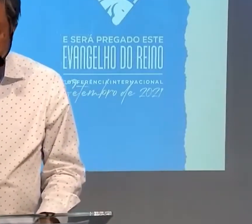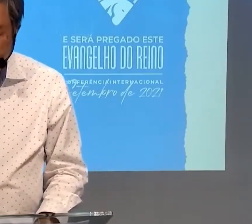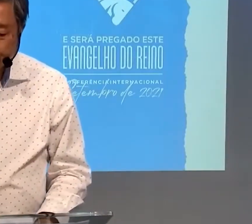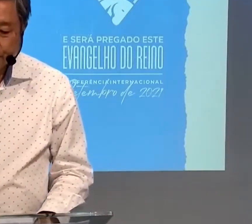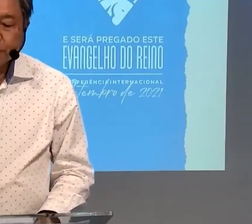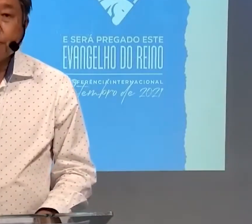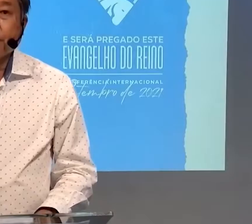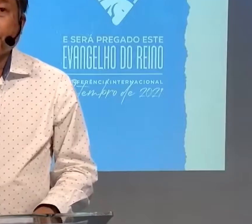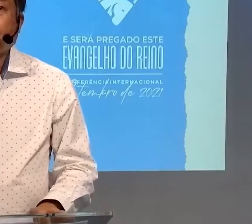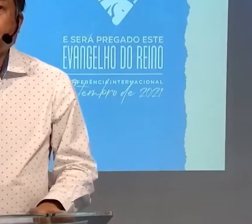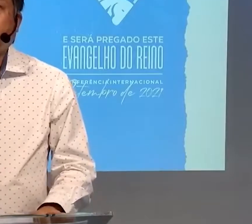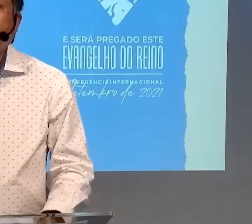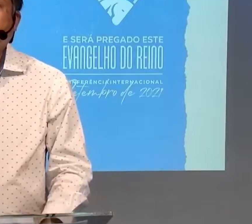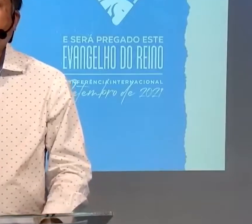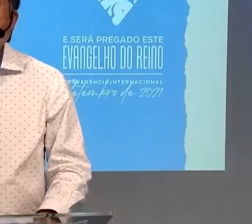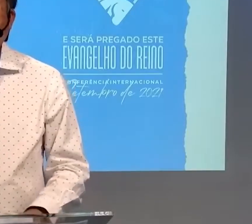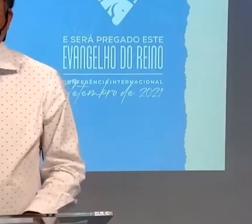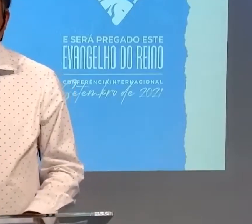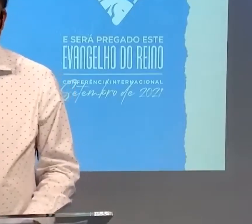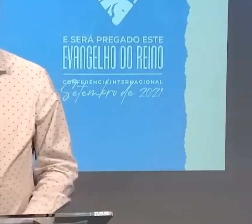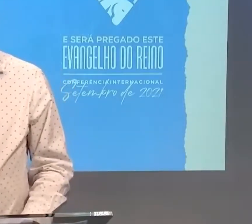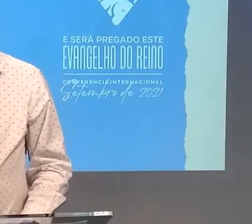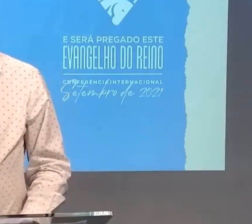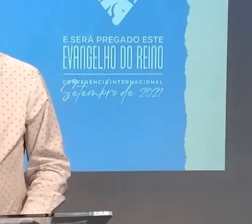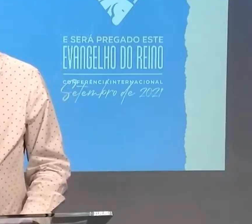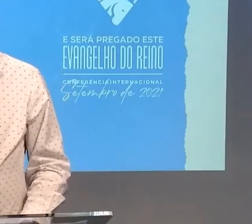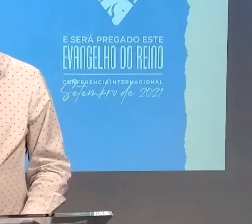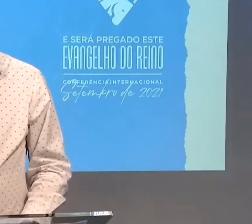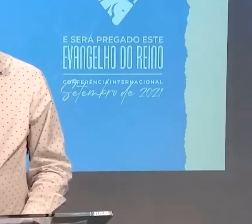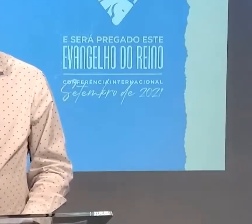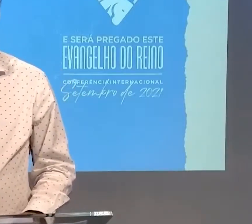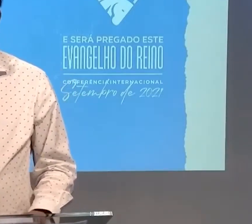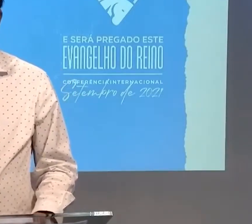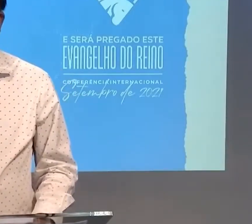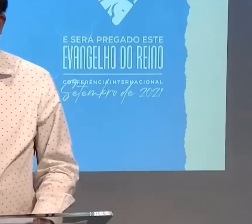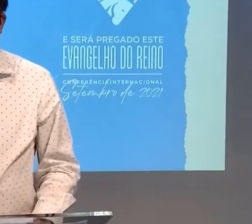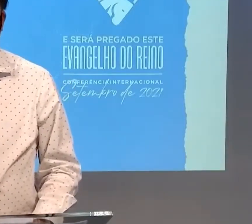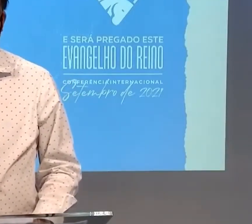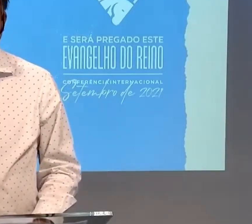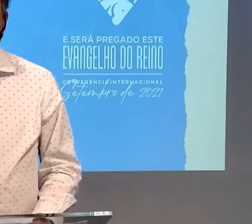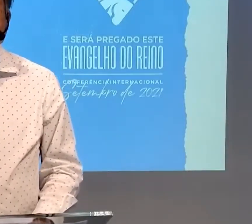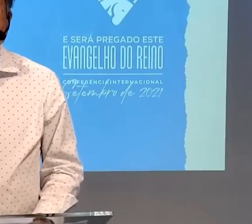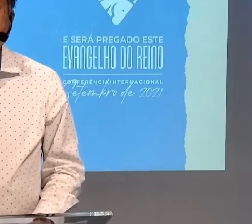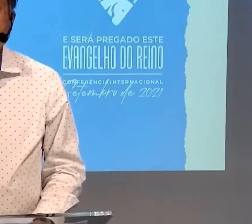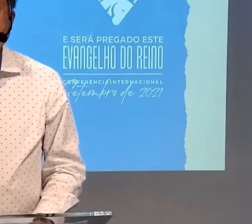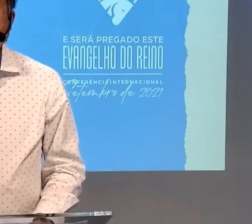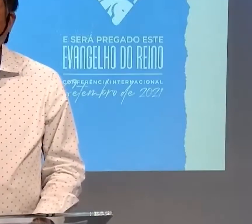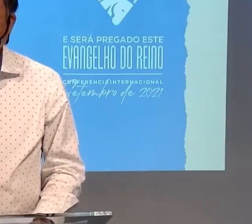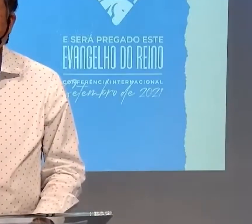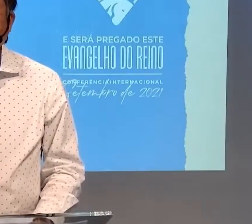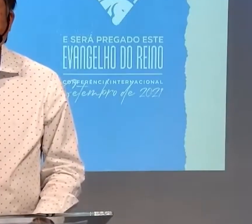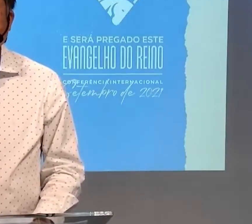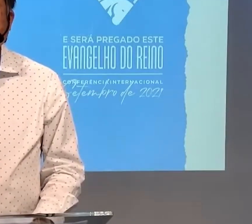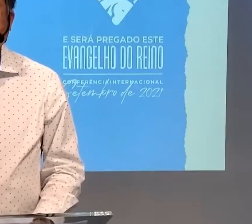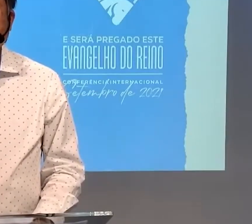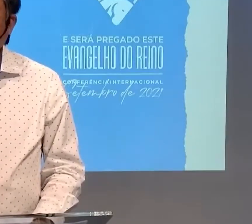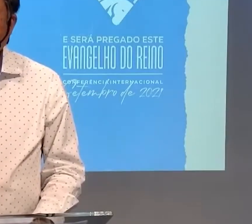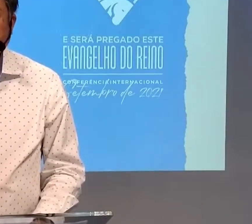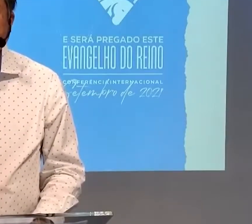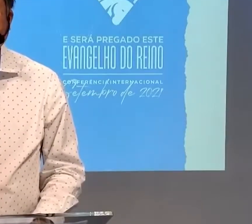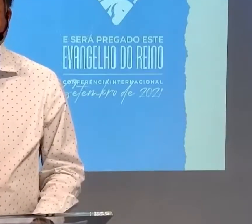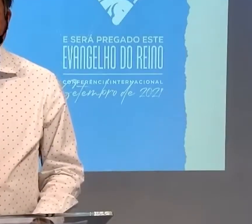Filho em semelhança da carne do pecado, e nele